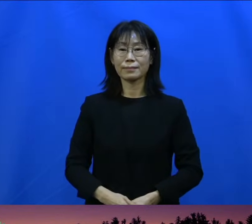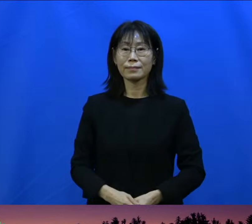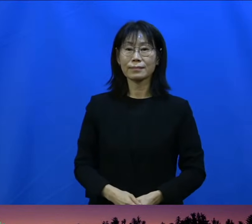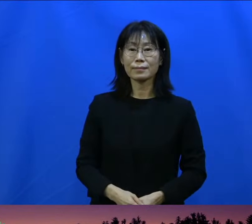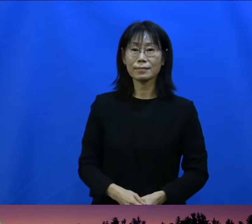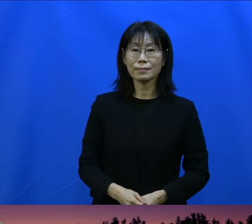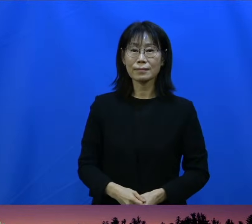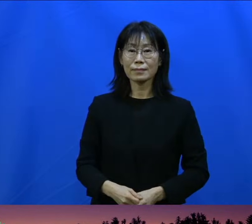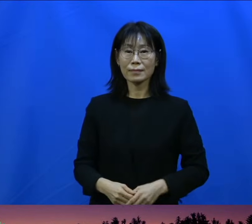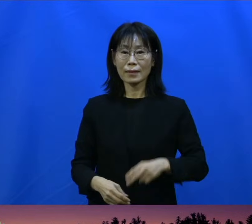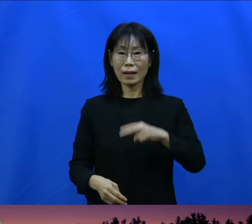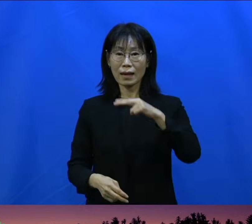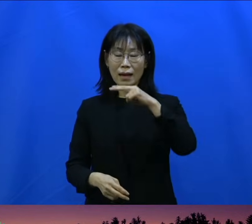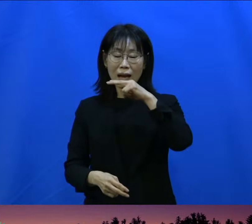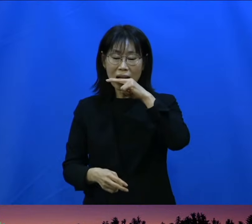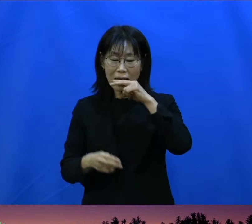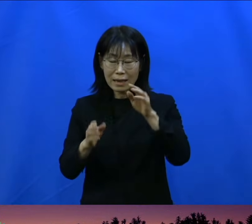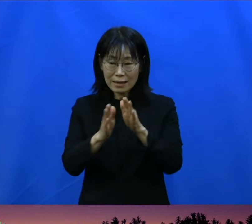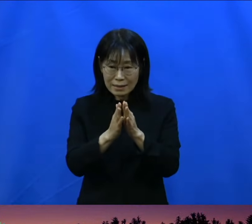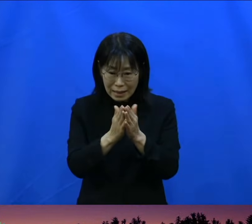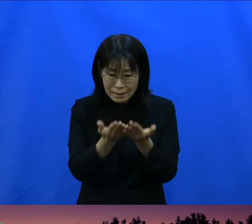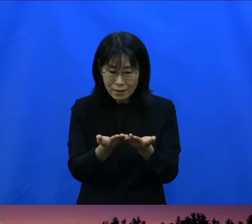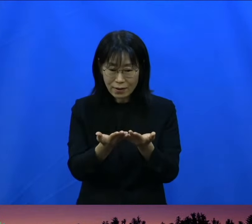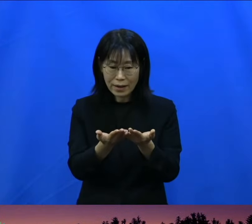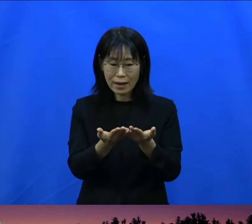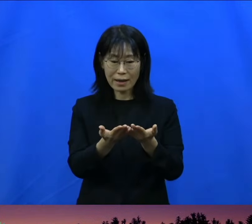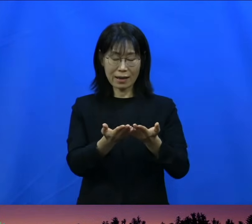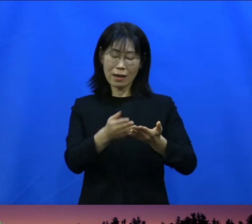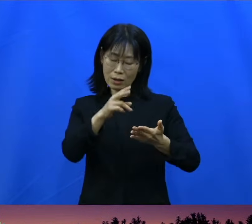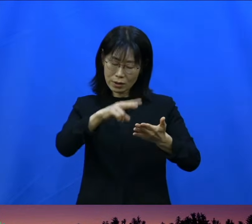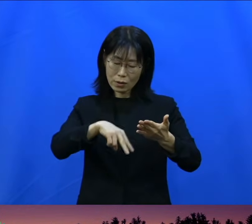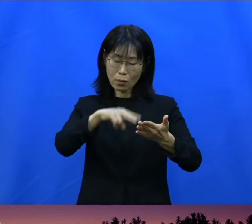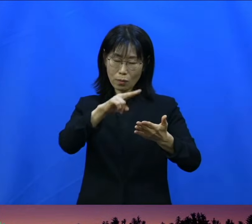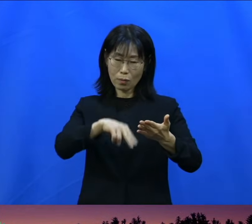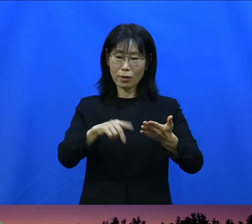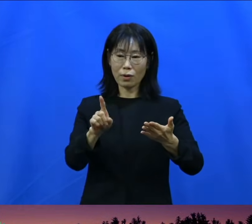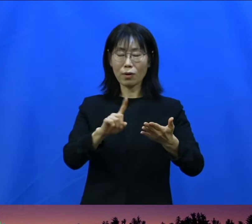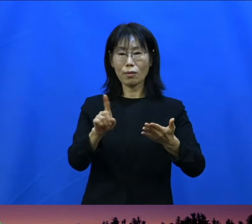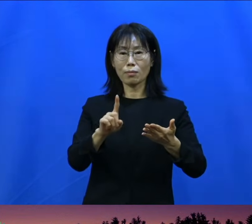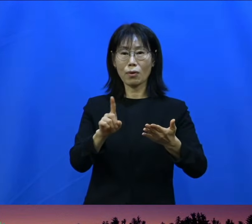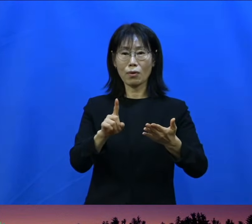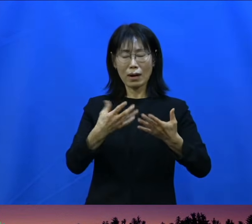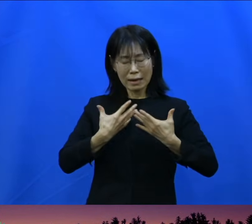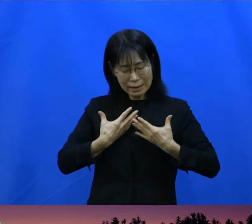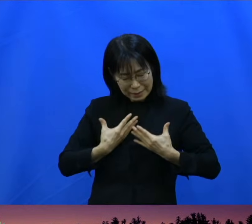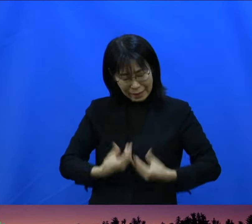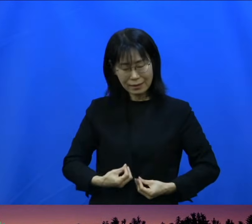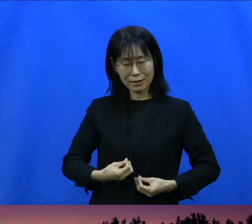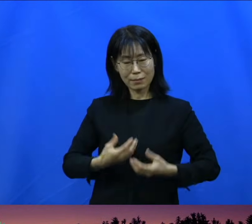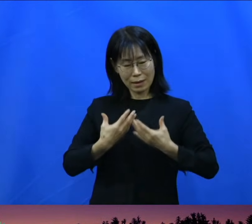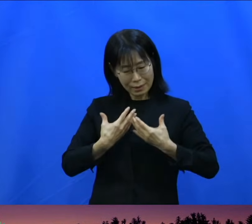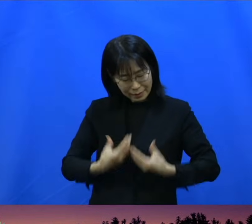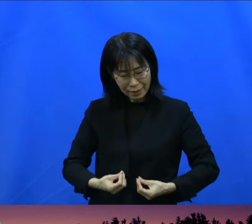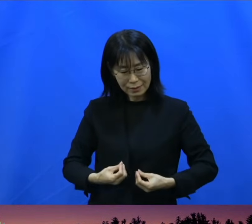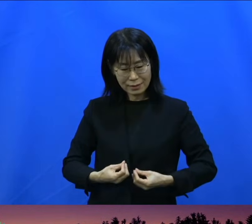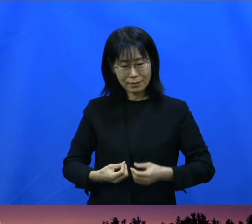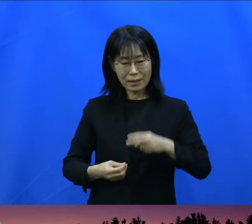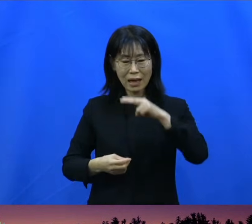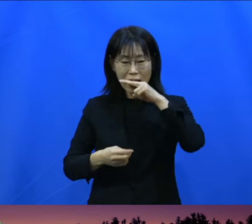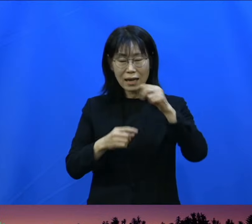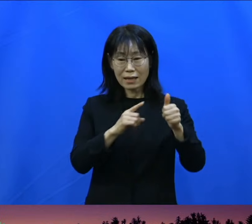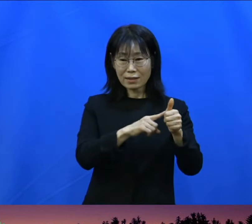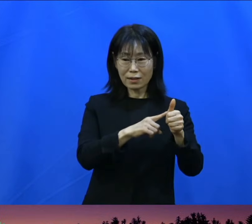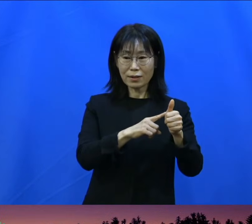이게 이사야의 스타트 라인이에요. 망한 자예요. 이 절망적인 이 고백, 나는 화로도